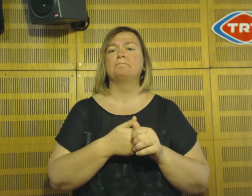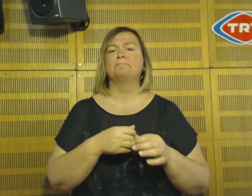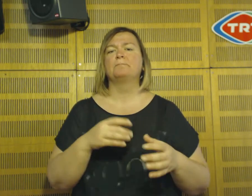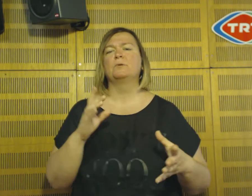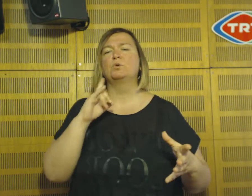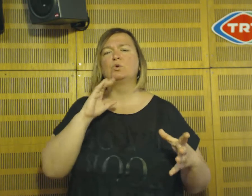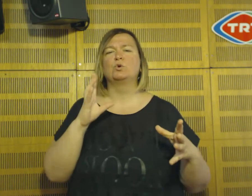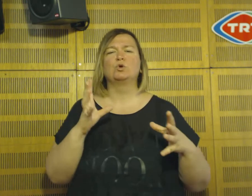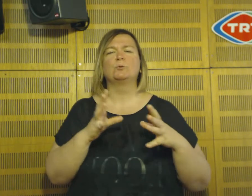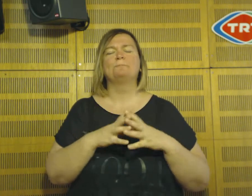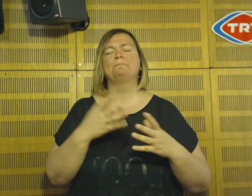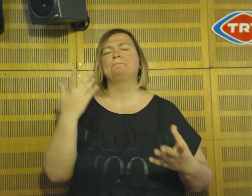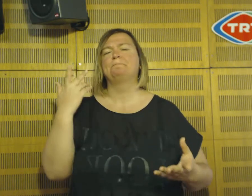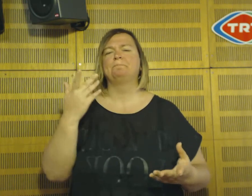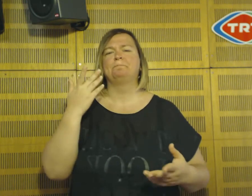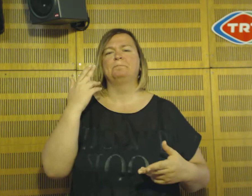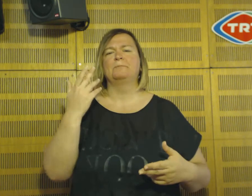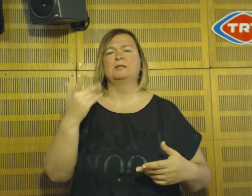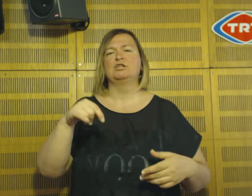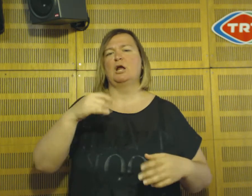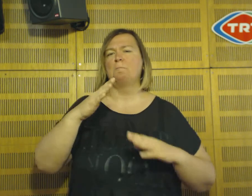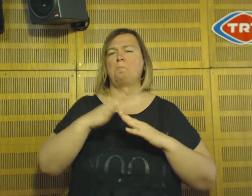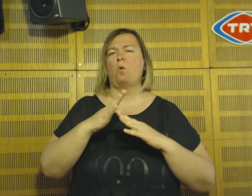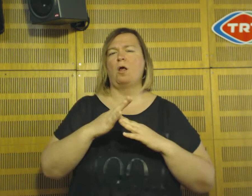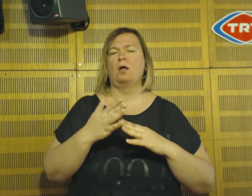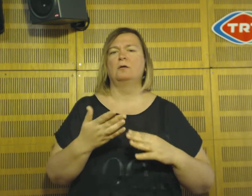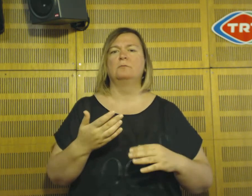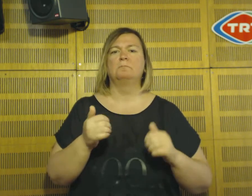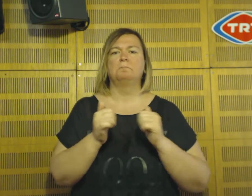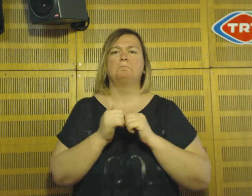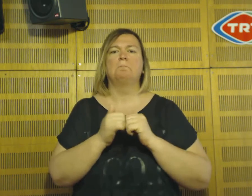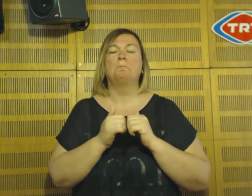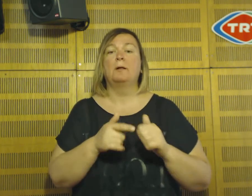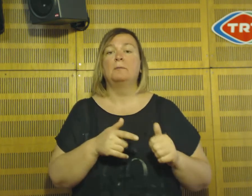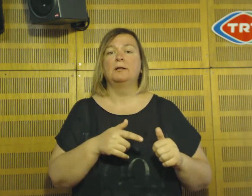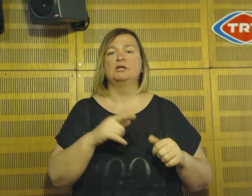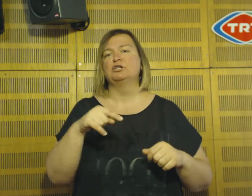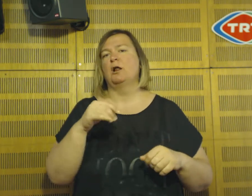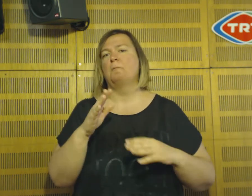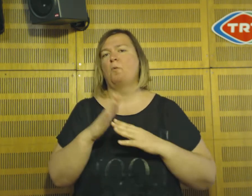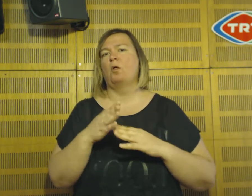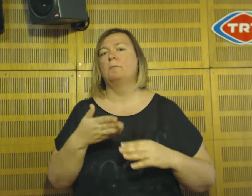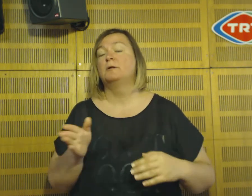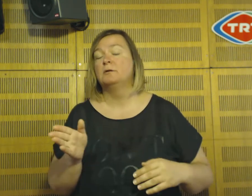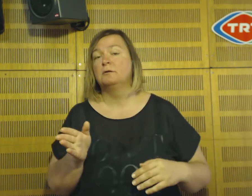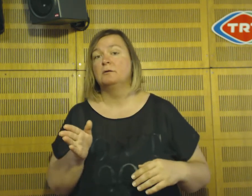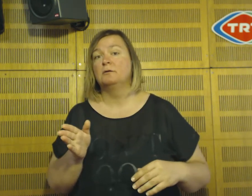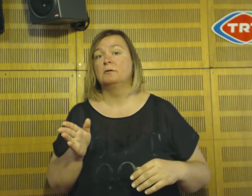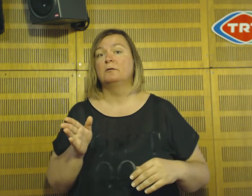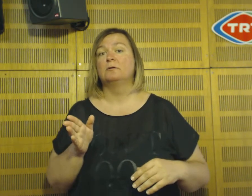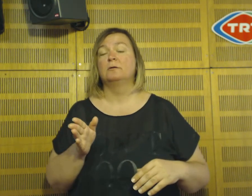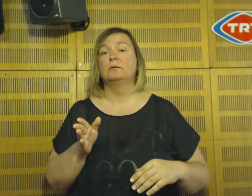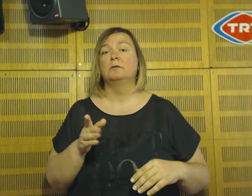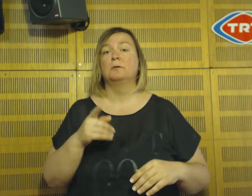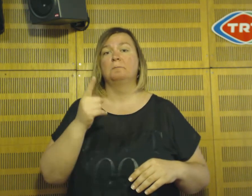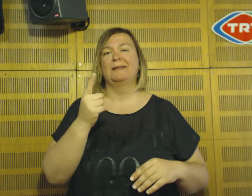oluşturmaya çalışıyor. Mesela çay molasında onunla beraber çay molasına çıkma, bir iki muhabbet